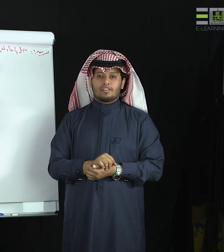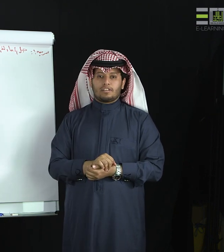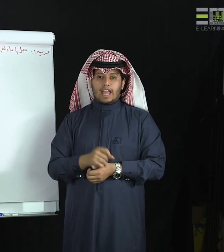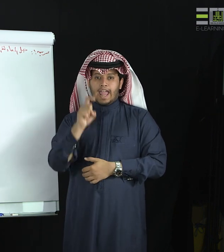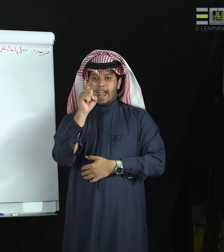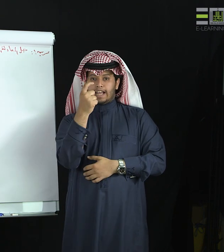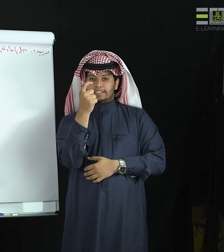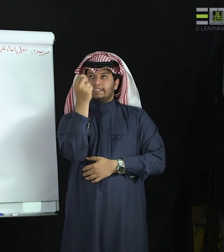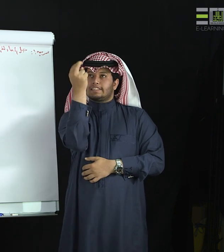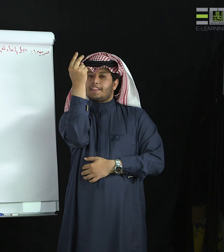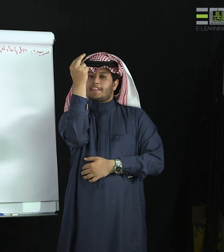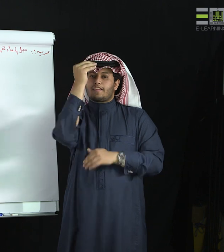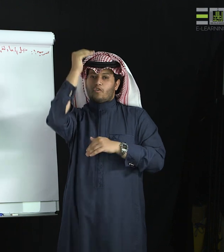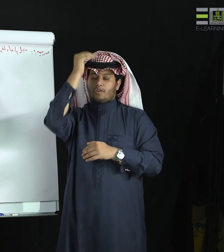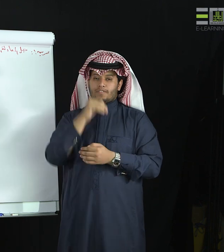اكس تربيع